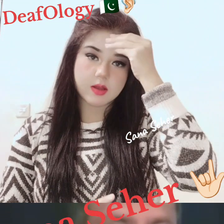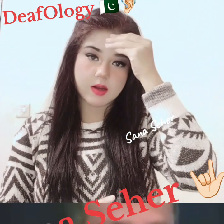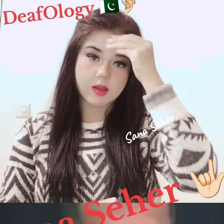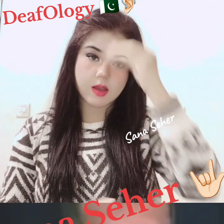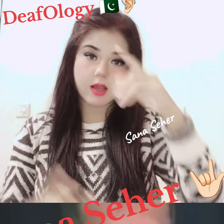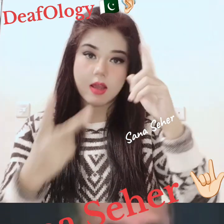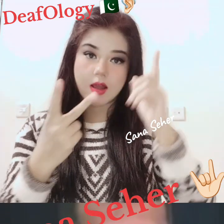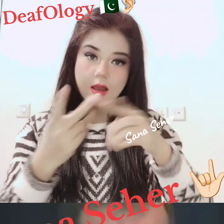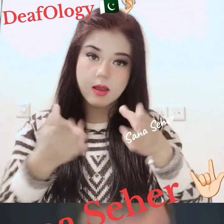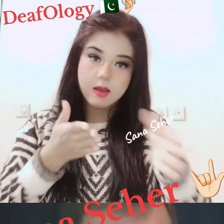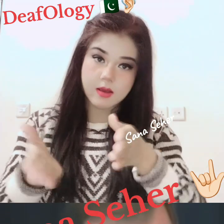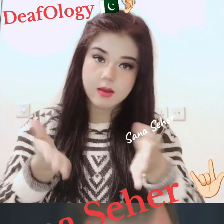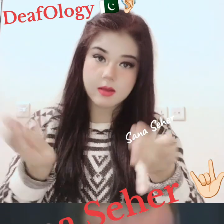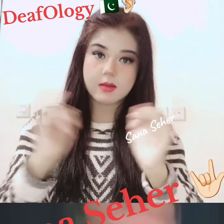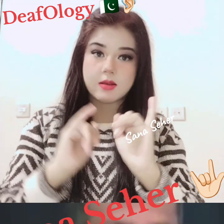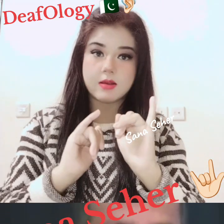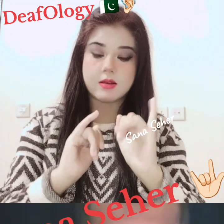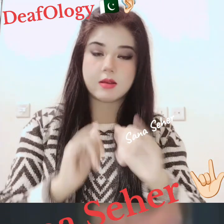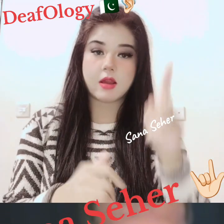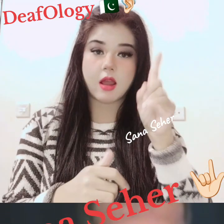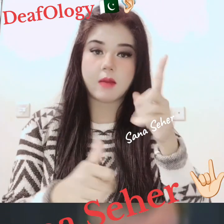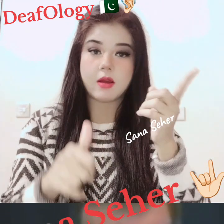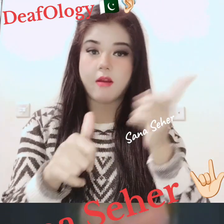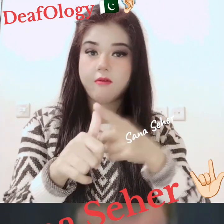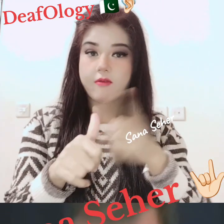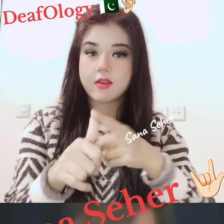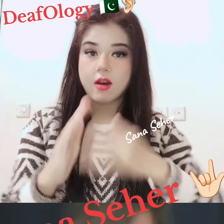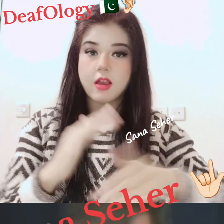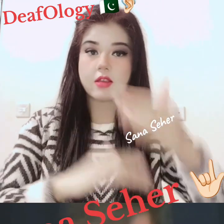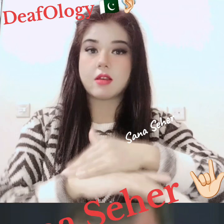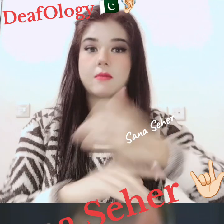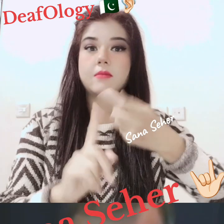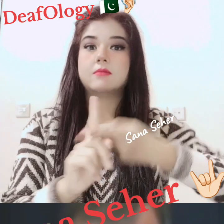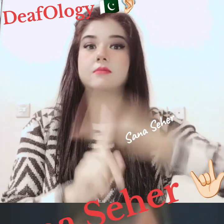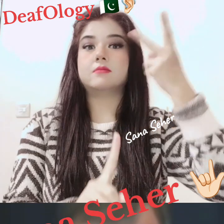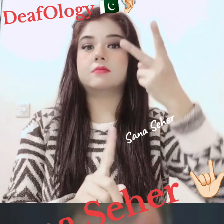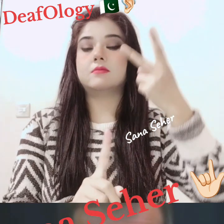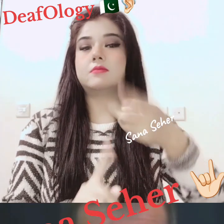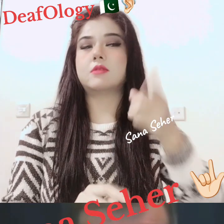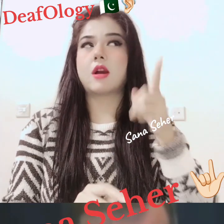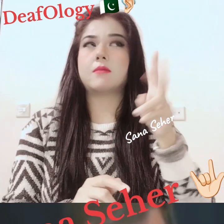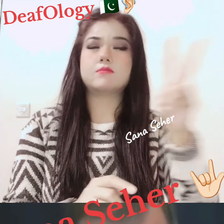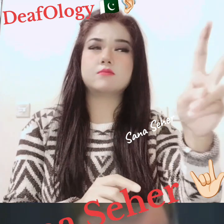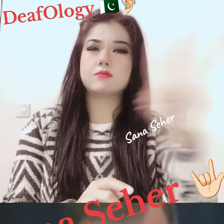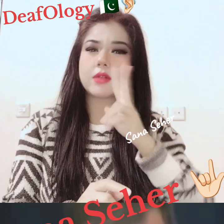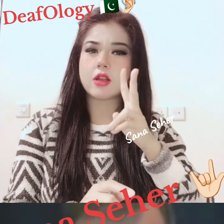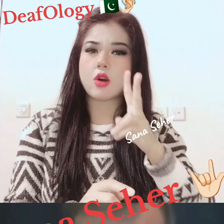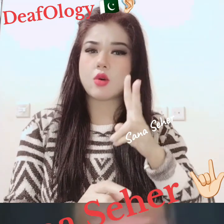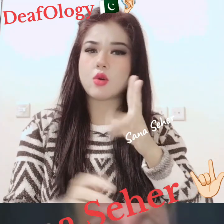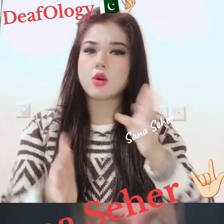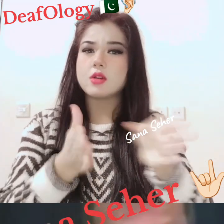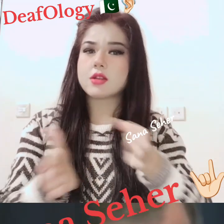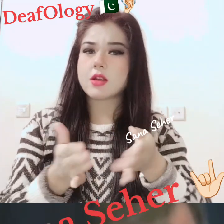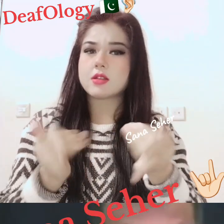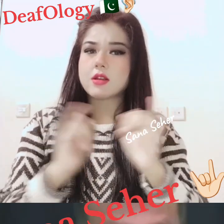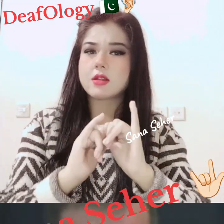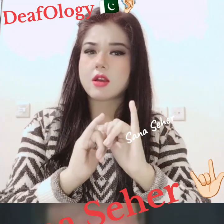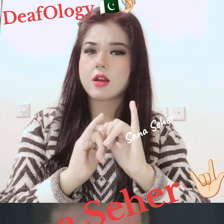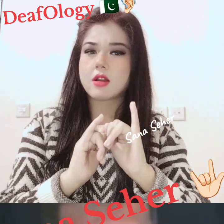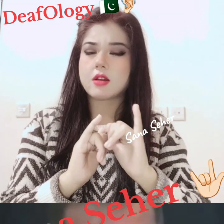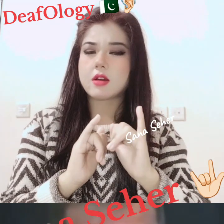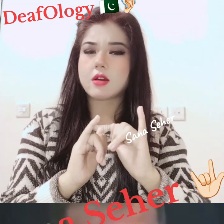کی. آپ نے کہا کہ چلا گیا. آپ مجھے بتائیں کہ جو سیاستدان جن کی آپ ذکر کر رہے ہیں یا جس